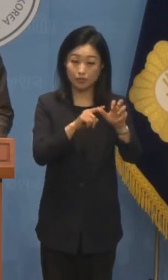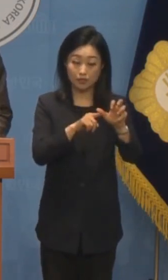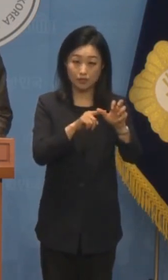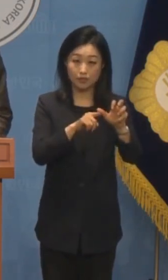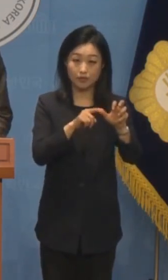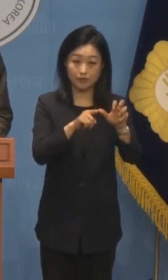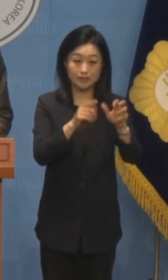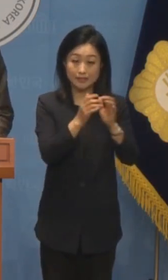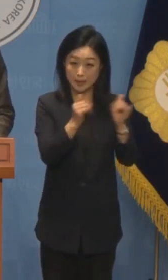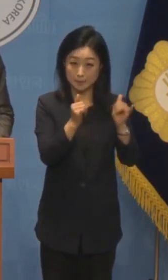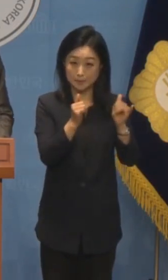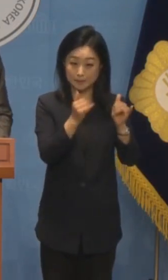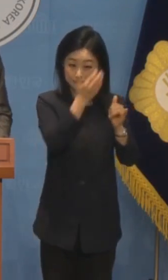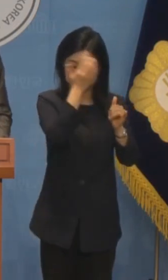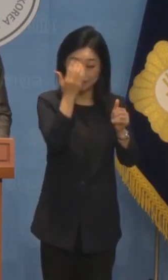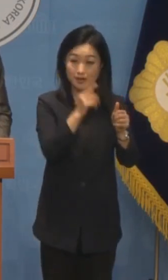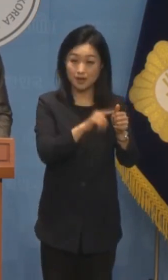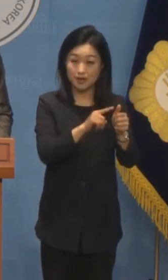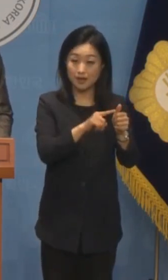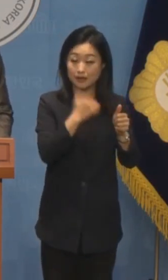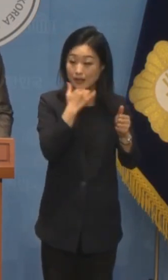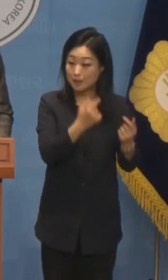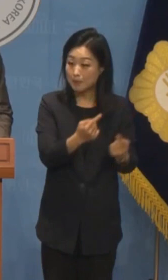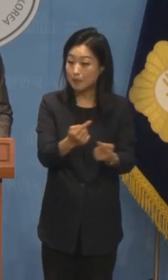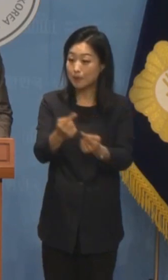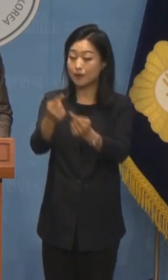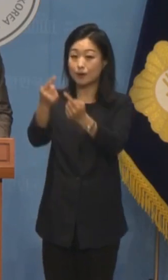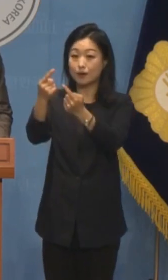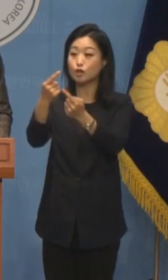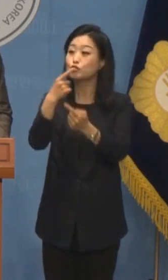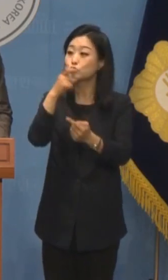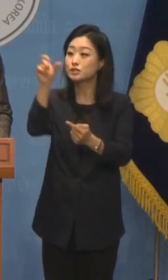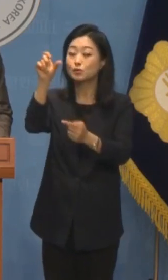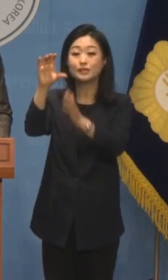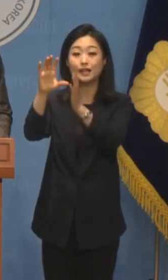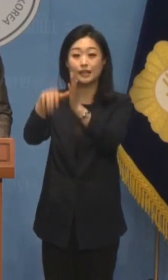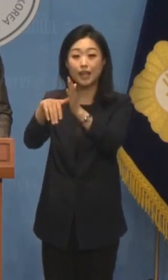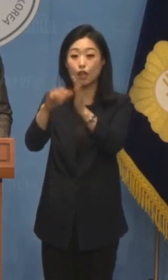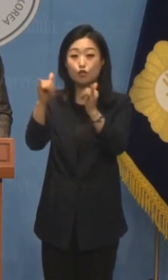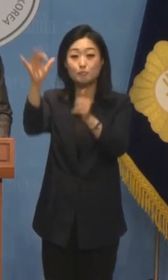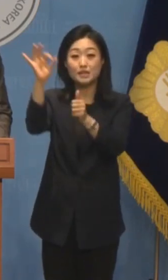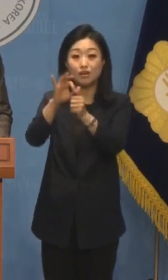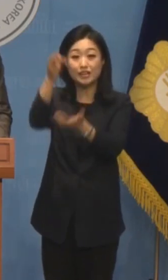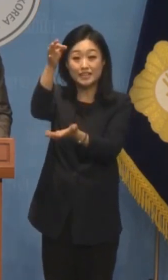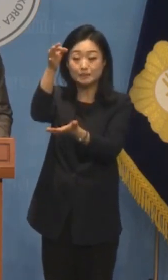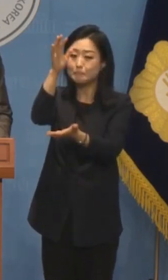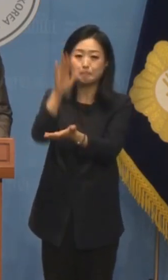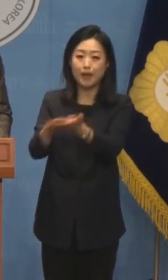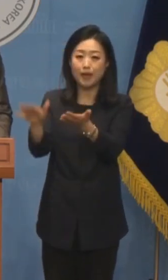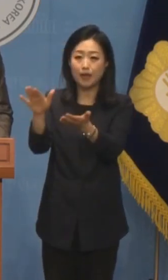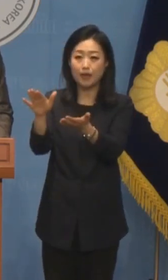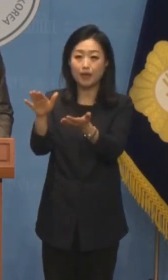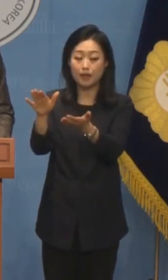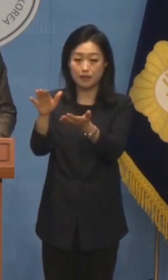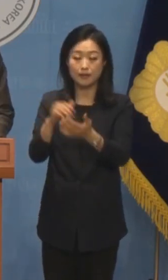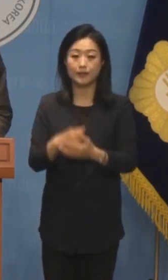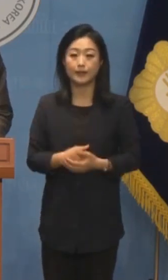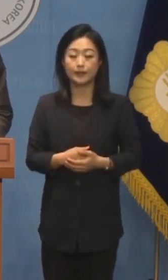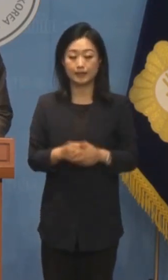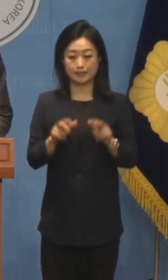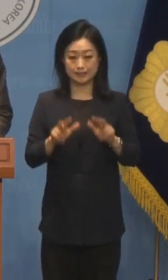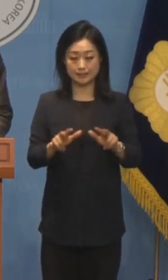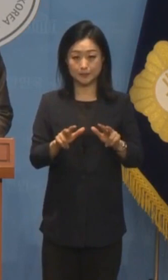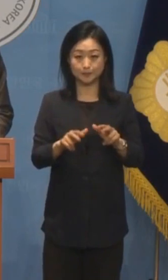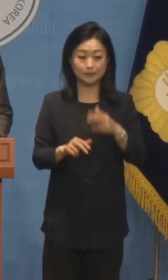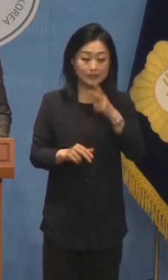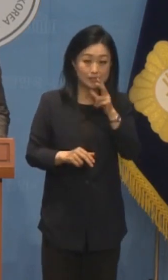1990년생 이하의 국민들은 연금 받을 나이인 만 65세가 됐을 때 이미 국민연금기금이 고갈됩니다. 현재